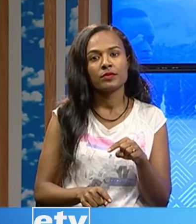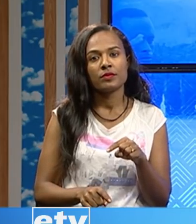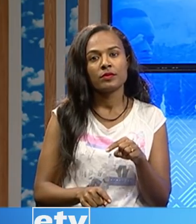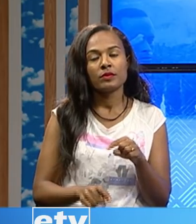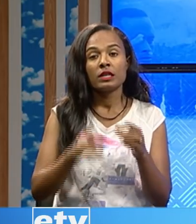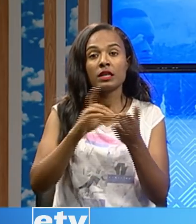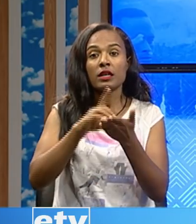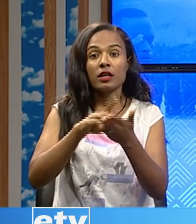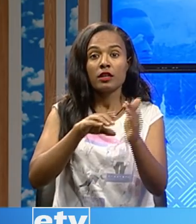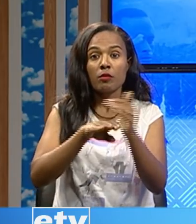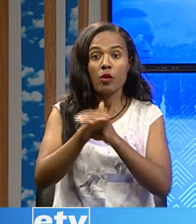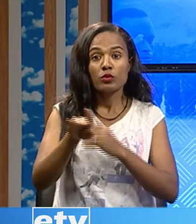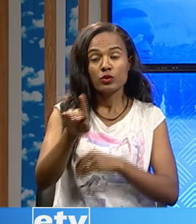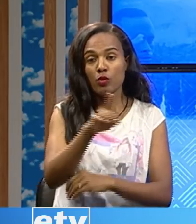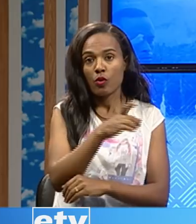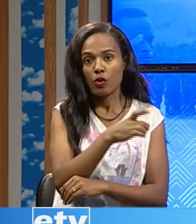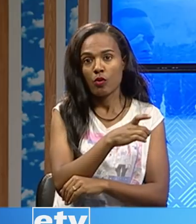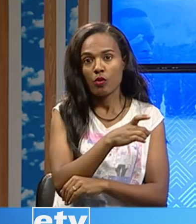ከተማ ውስጥ ሆነው